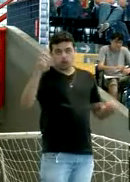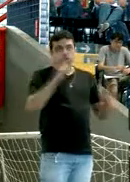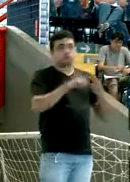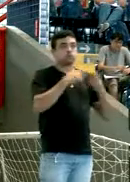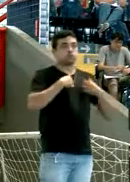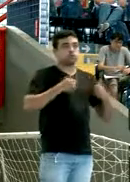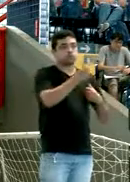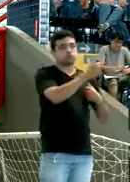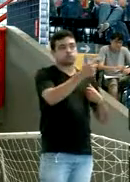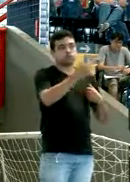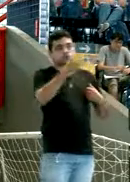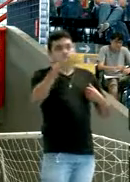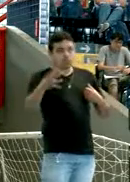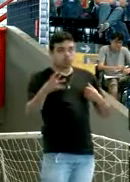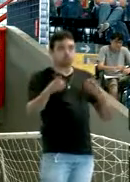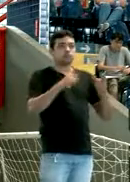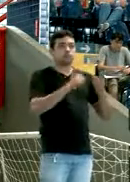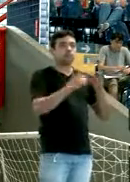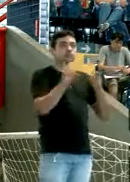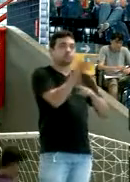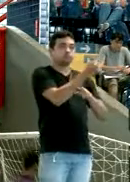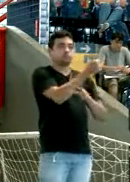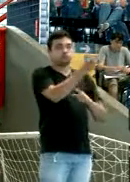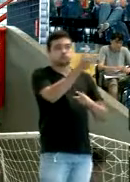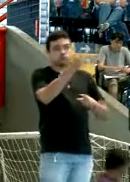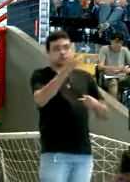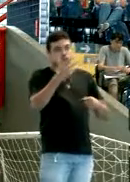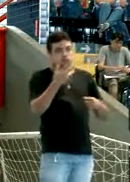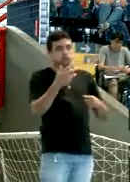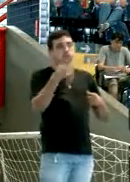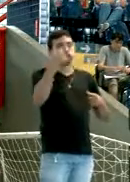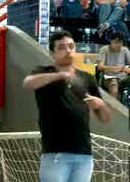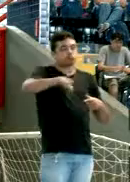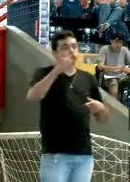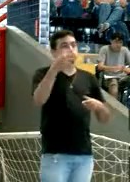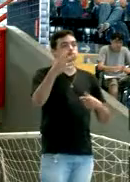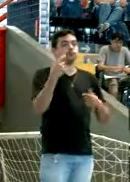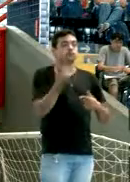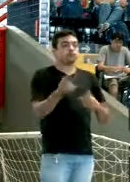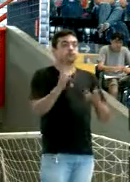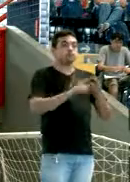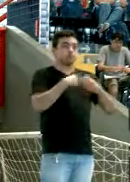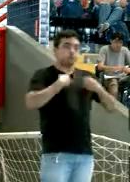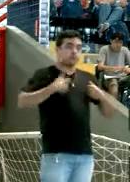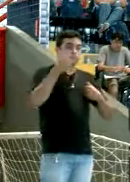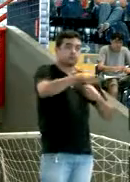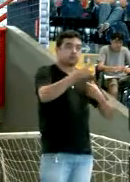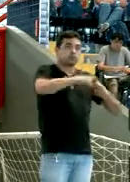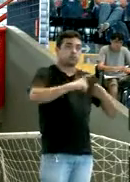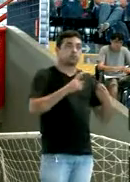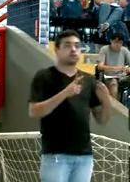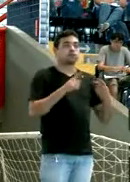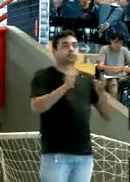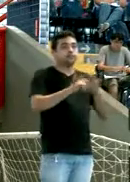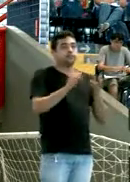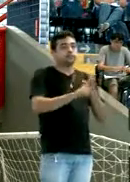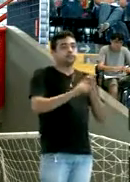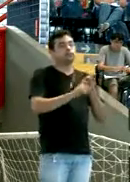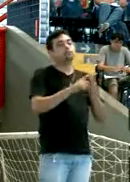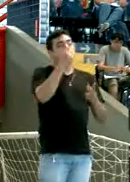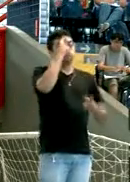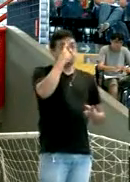Superman 1, 2, 3, 4, Homem-Aranha 1, 2, 3, agora Homem-Aranha de novo, e agora Superman de novo, né? Harry Potter tem